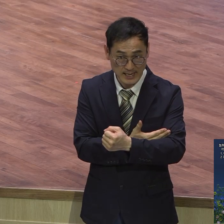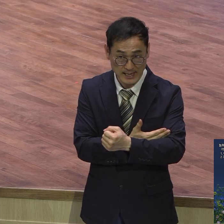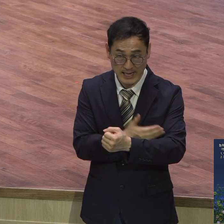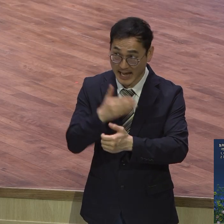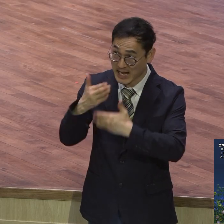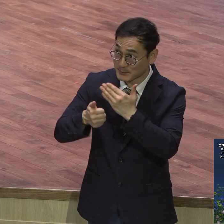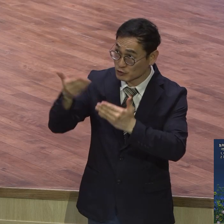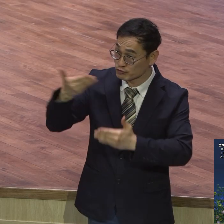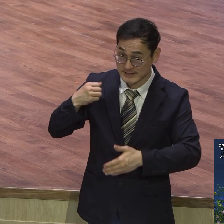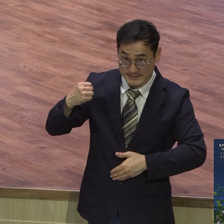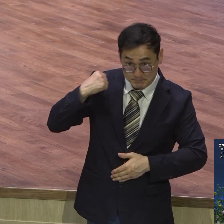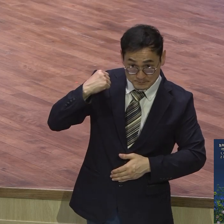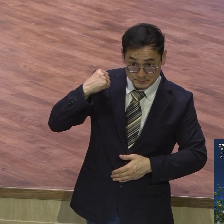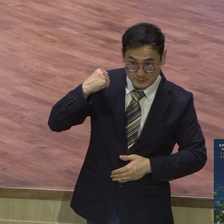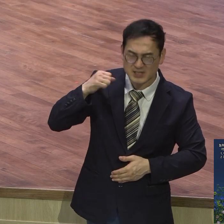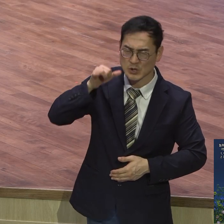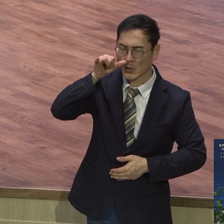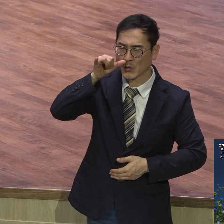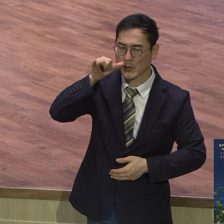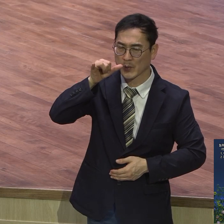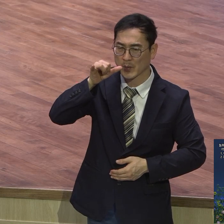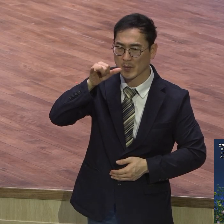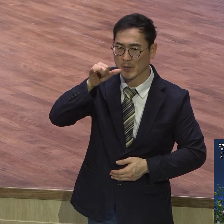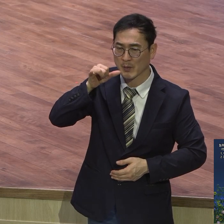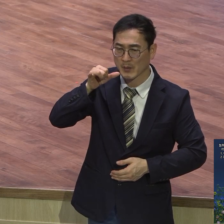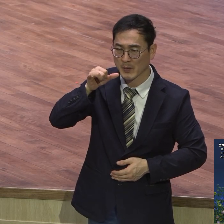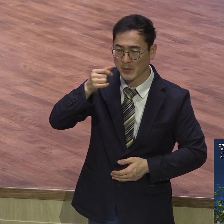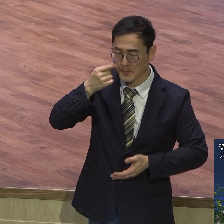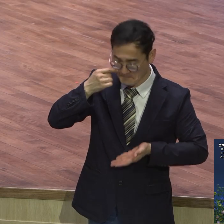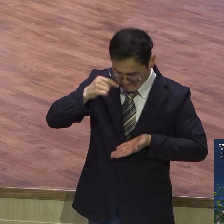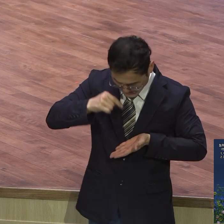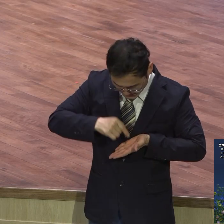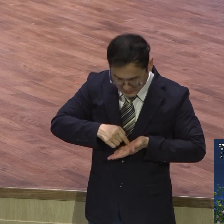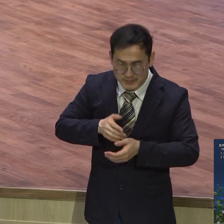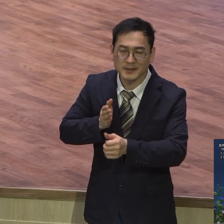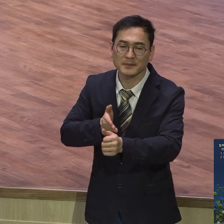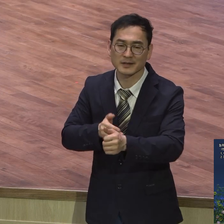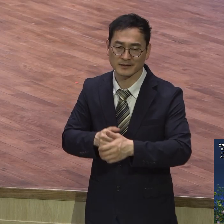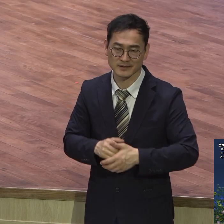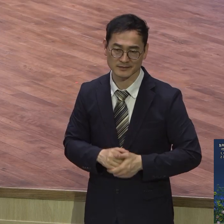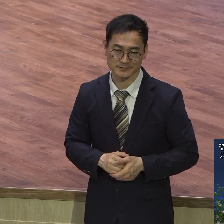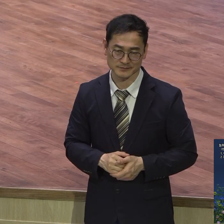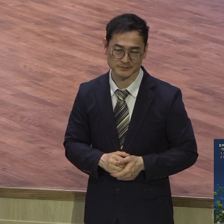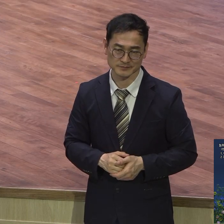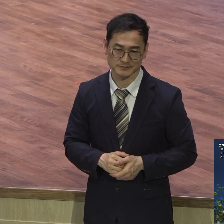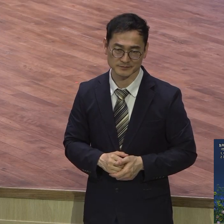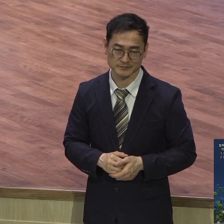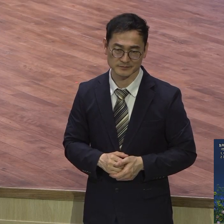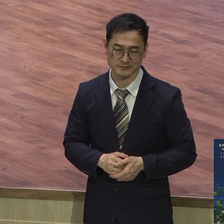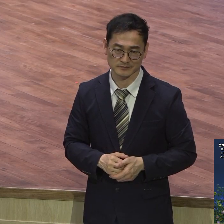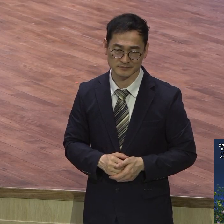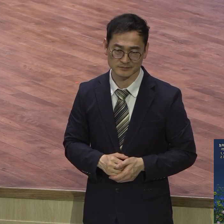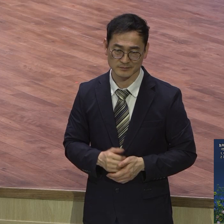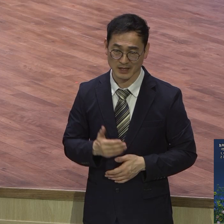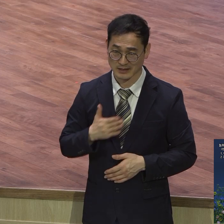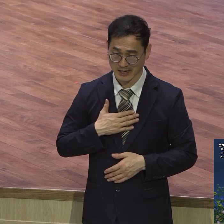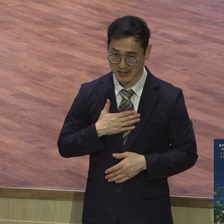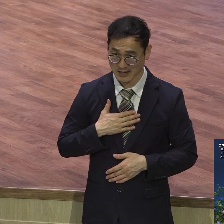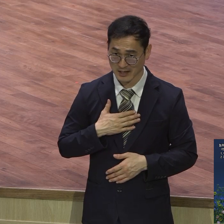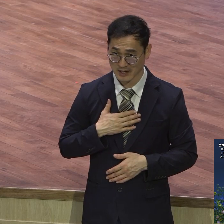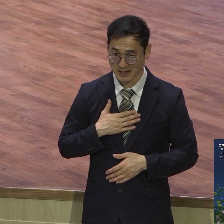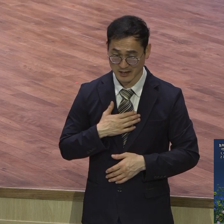여러분이 보통 사람은 아닙니다 여러분이 이 복음을 가지고 있는 신분과 권세를 확실하게 가지고 있는 눈을